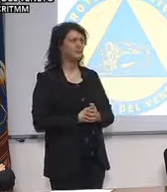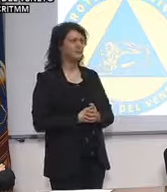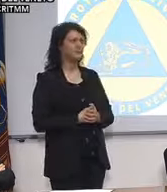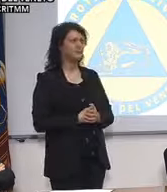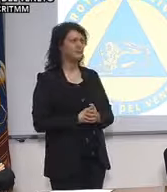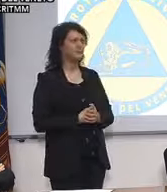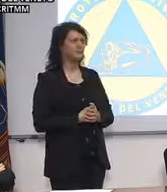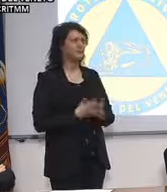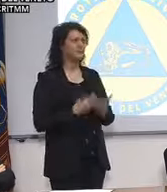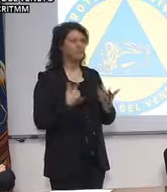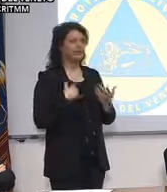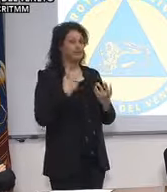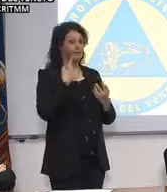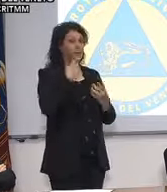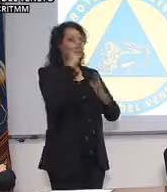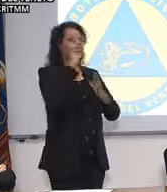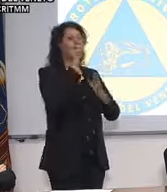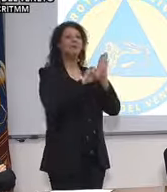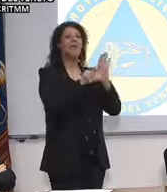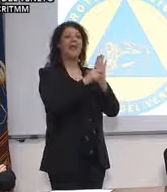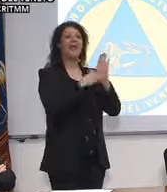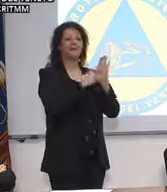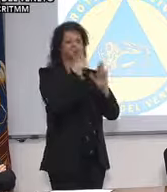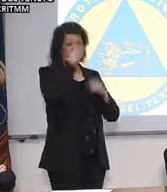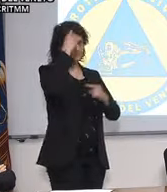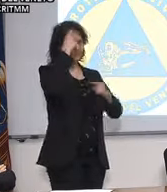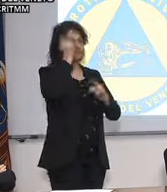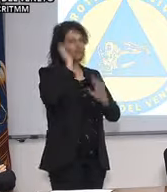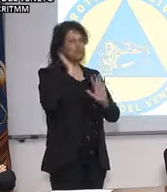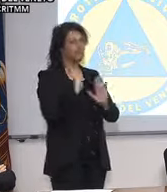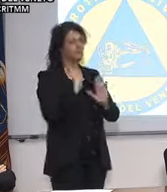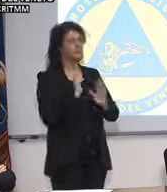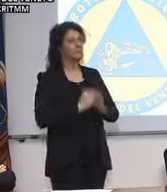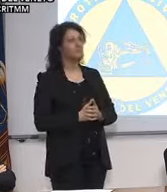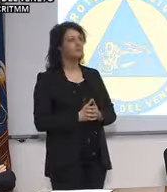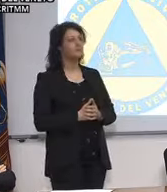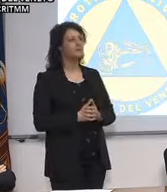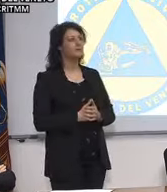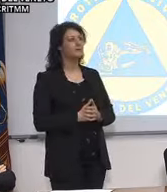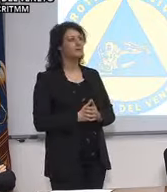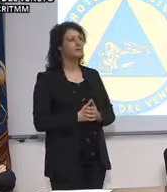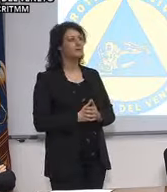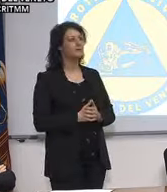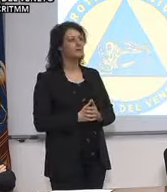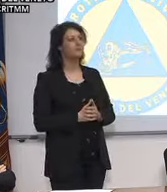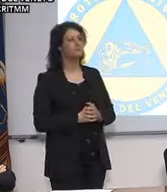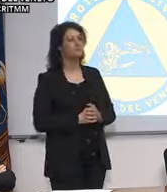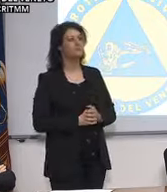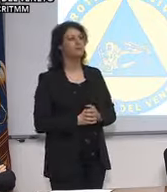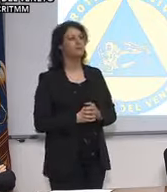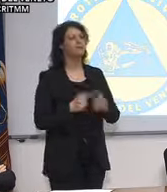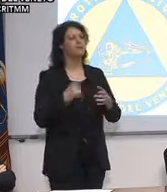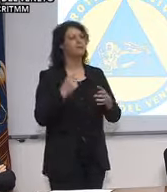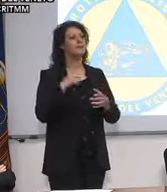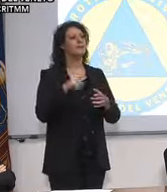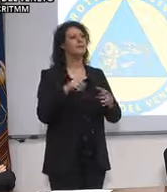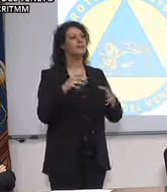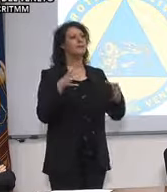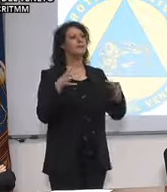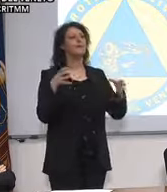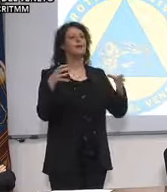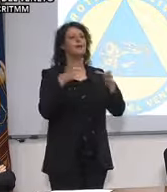mi sono immediatamente venute in mente due telefonate addirittura ricevute nell'ultima settimana da parte degli aeroclub che non possono andare, degli